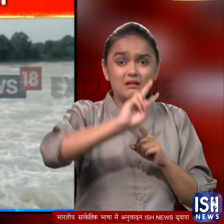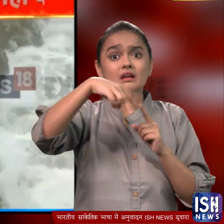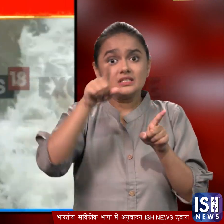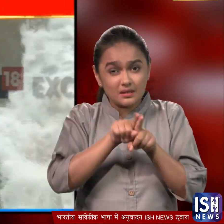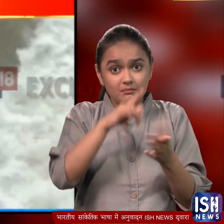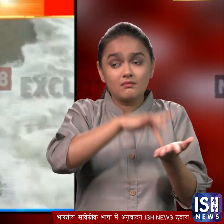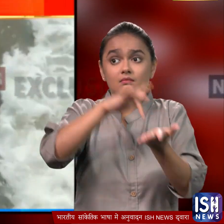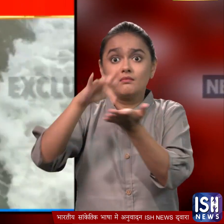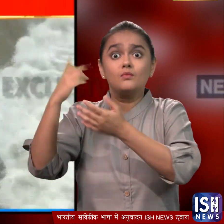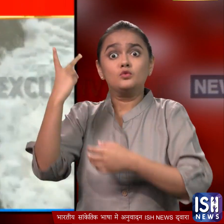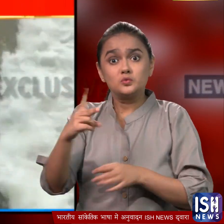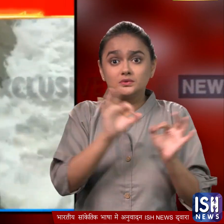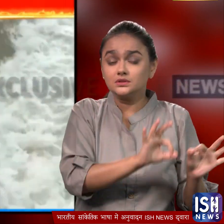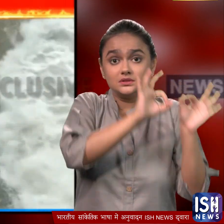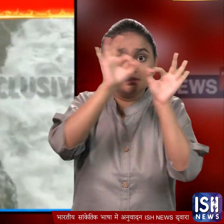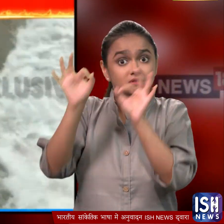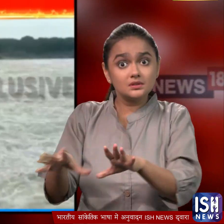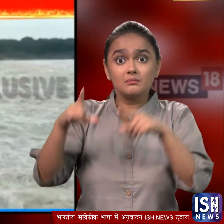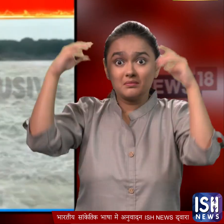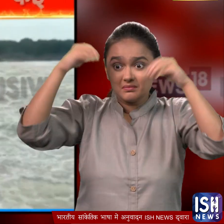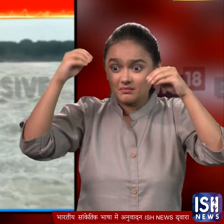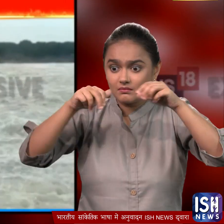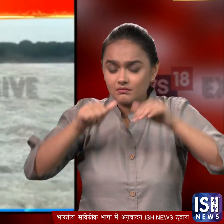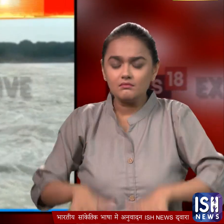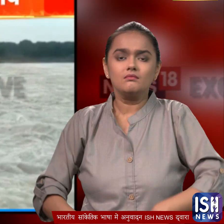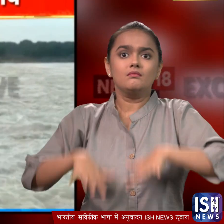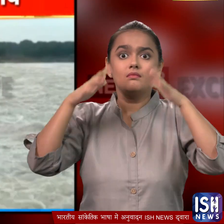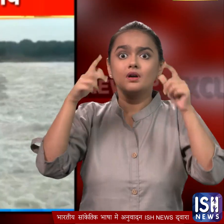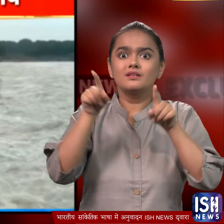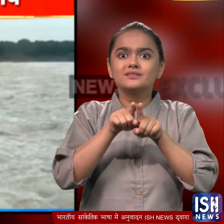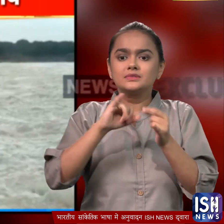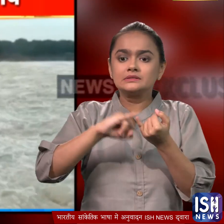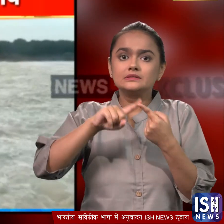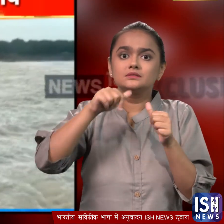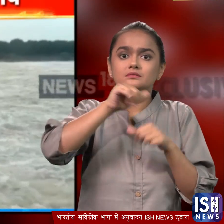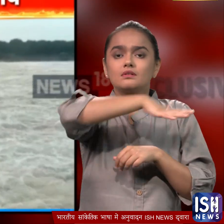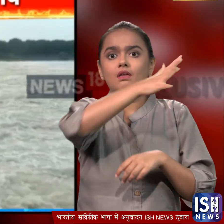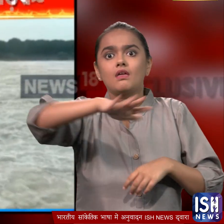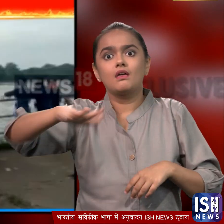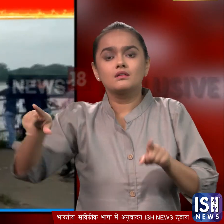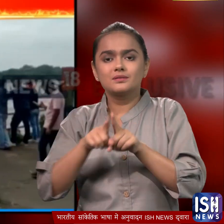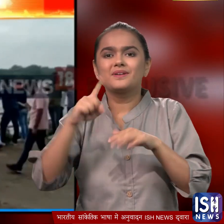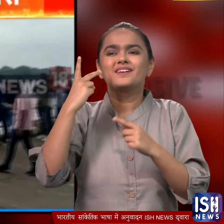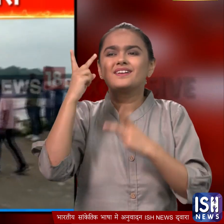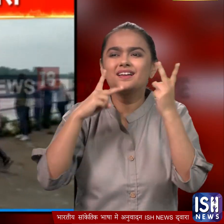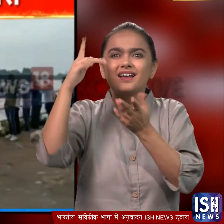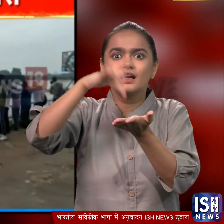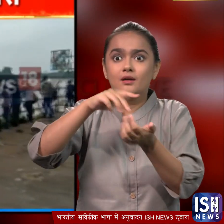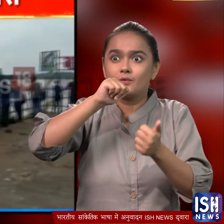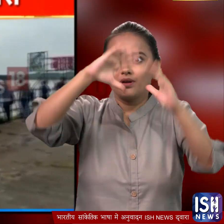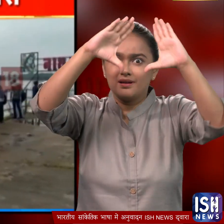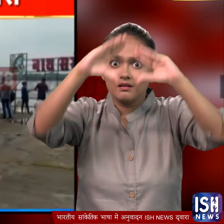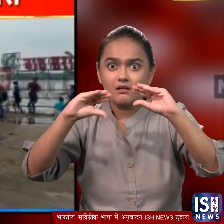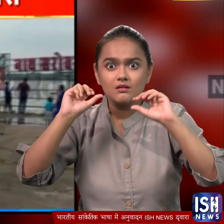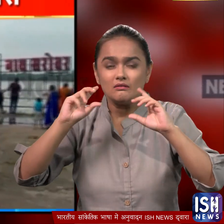बल्कि दुर्ग जिले से भी ठीक ऐसी ही तस्वीरें सामने आईं, जहां बारिश के बाद जमा पानी समंदर की तरह बहता नजर आया। वहां एक टूरिस्ट स्पॉट पर